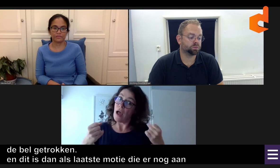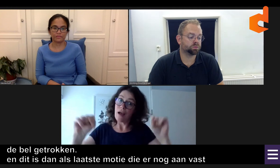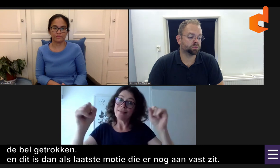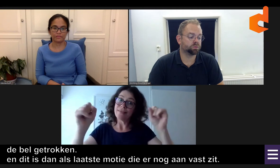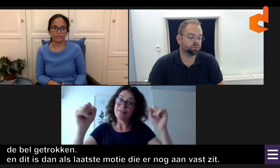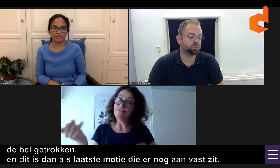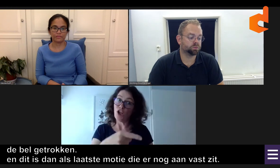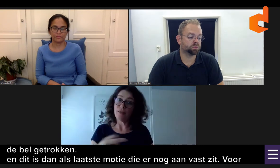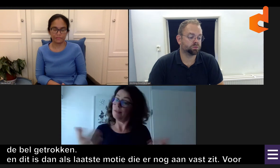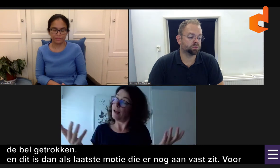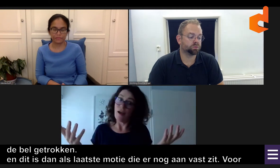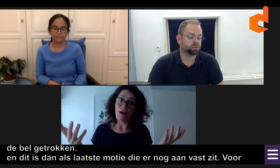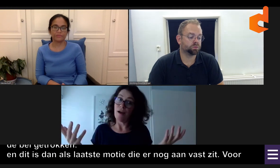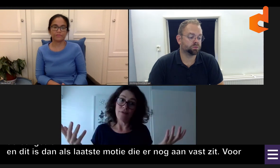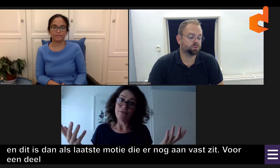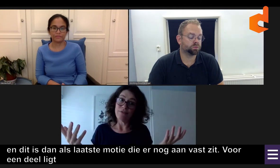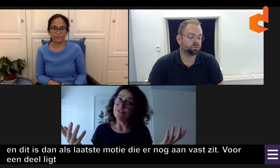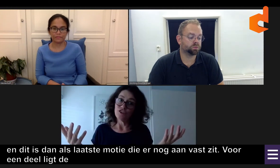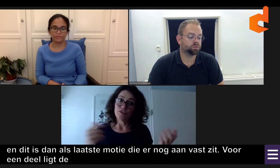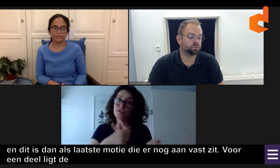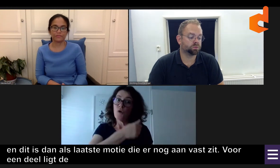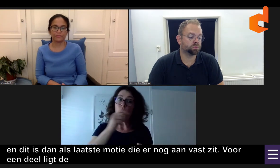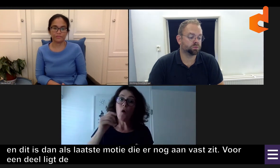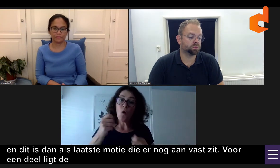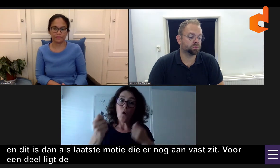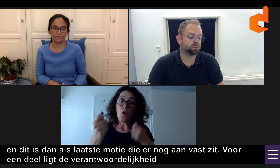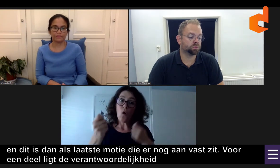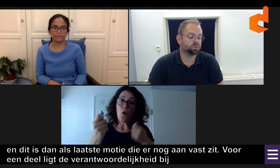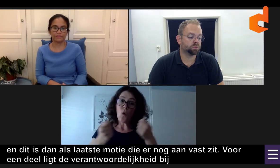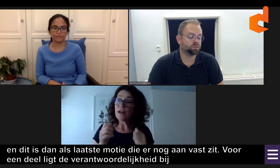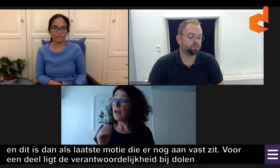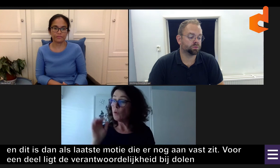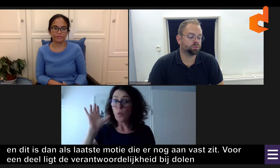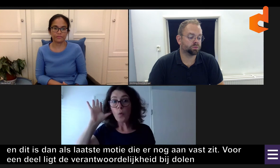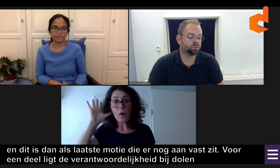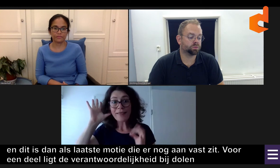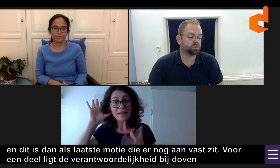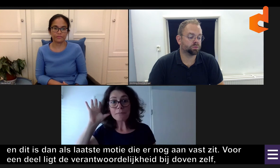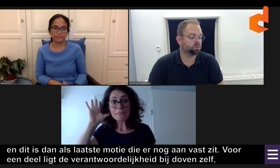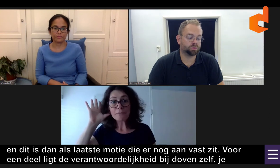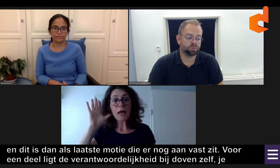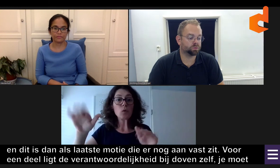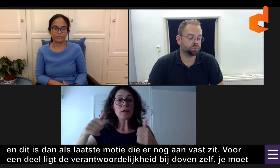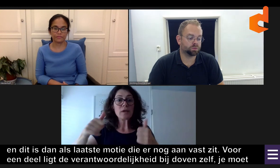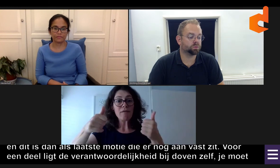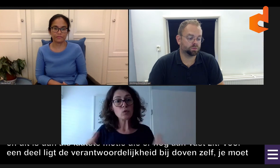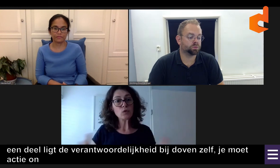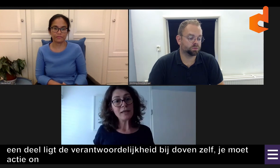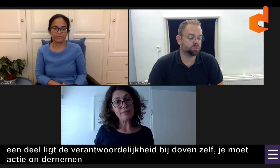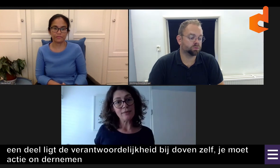een deel ligt de verantwoordelijkheid ook bij doven zelf. Ja, je moet toch die actie ondernemen, anders gebeurt er niks. Dan zegt de overheid, nou ja,